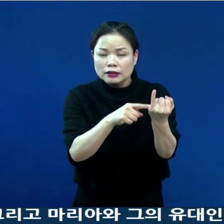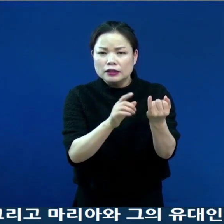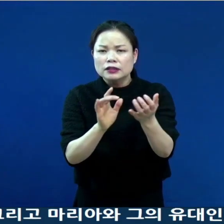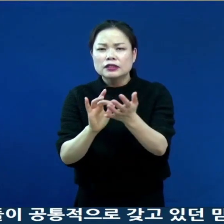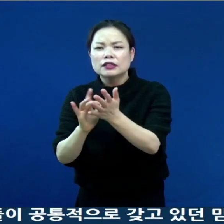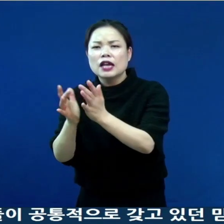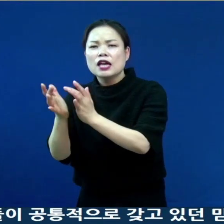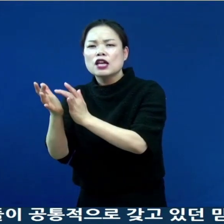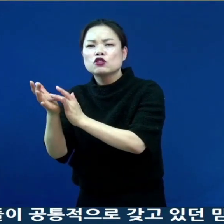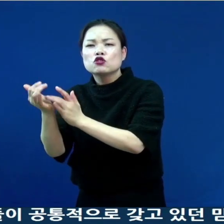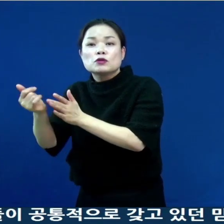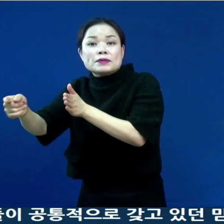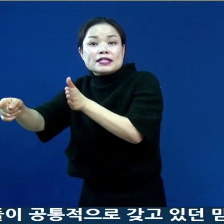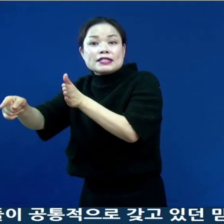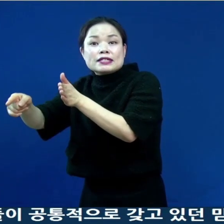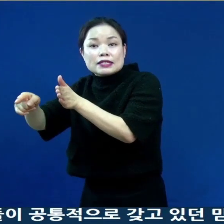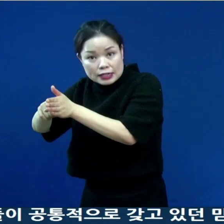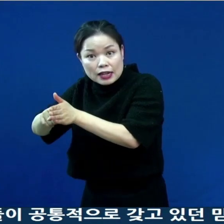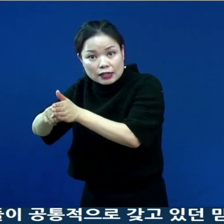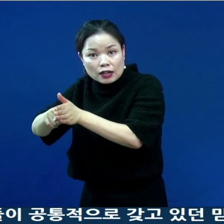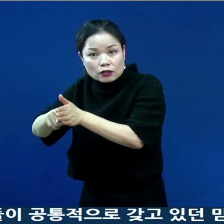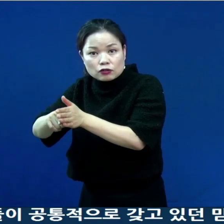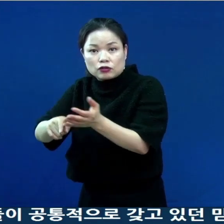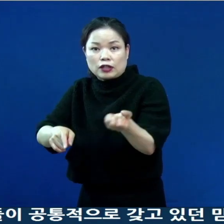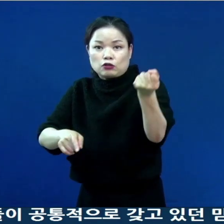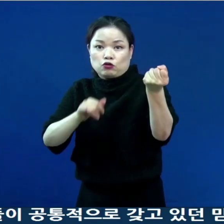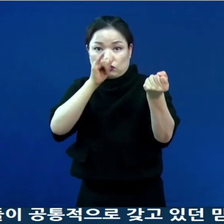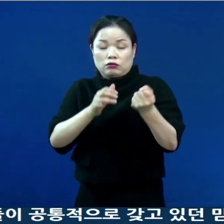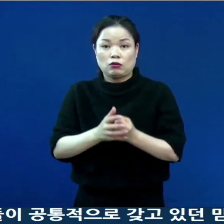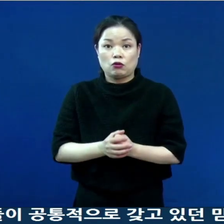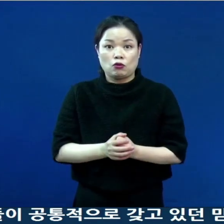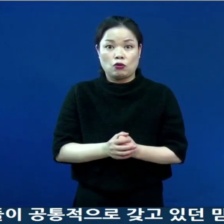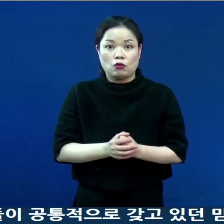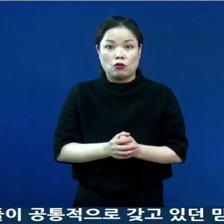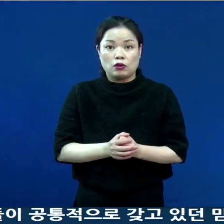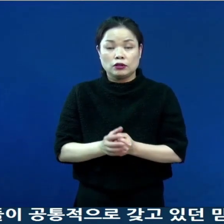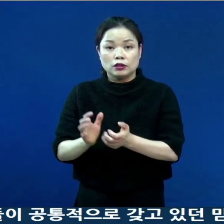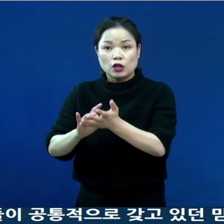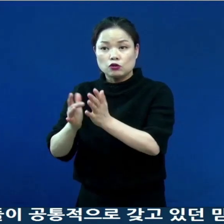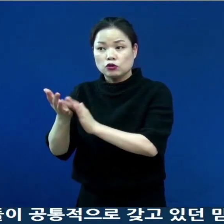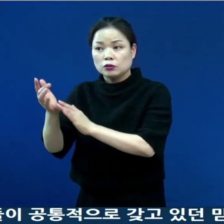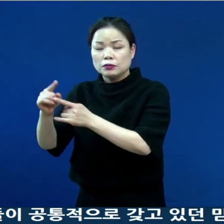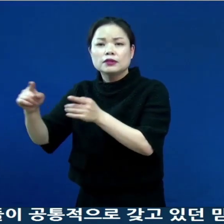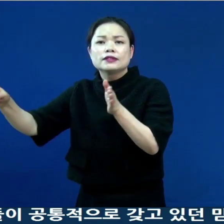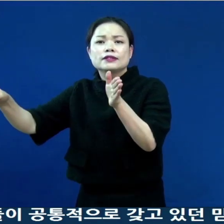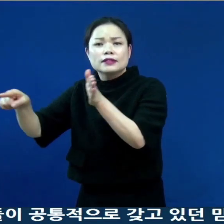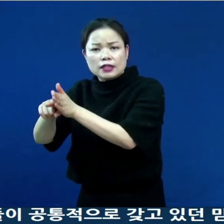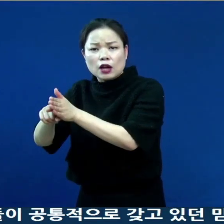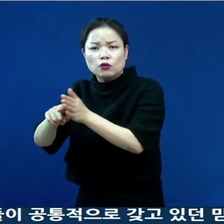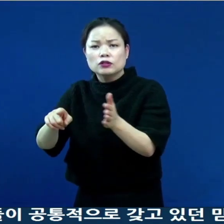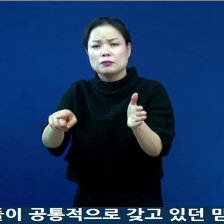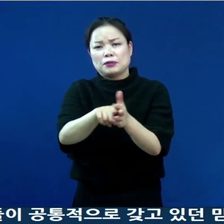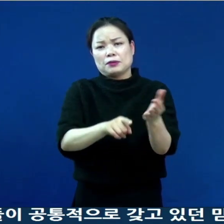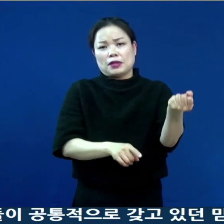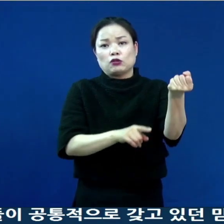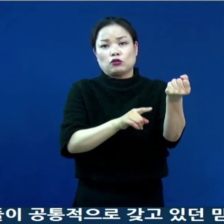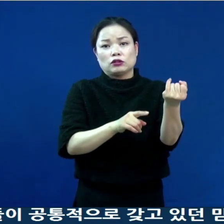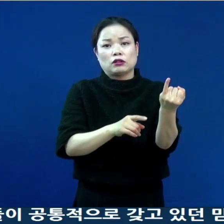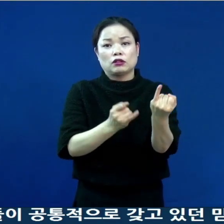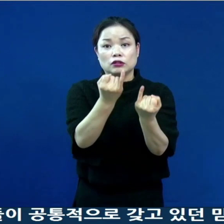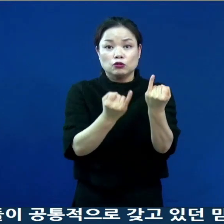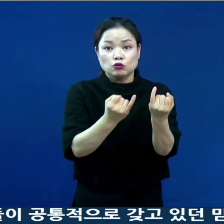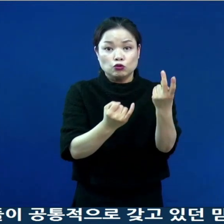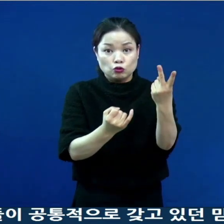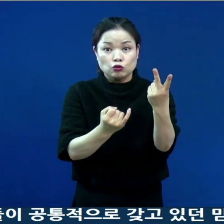대한 신뢰를 의미하는 겁니다. 맞습니까? 예수님에 대한 신뢰를 의미해요. 근데